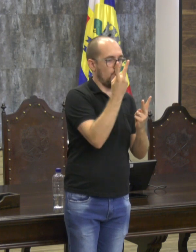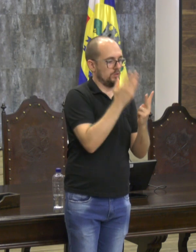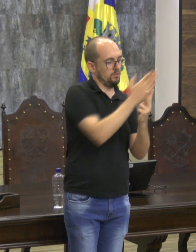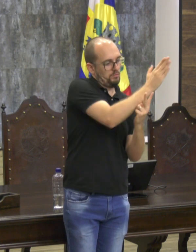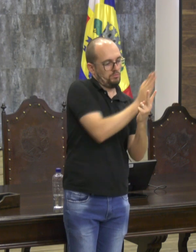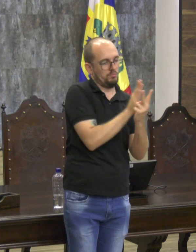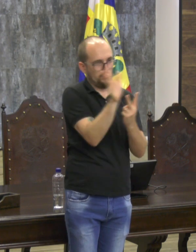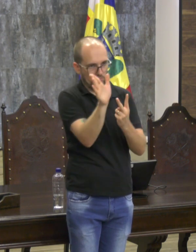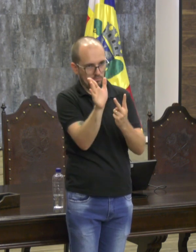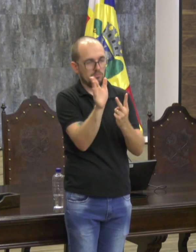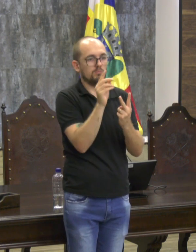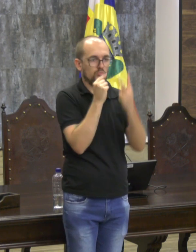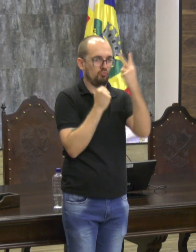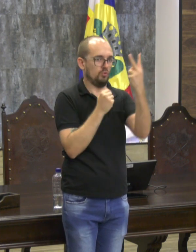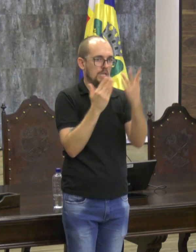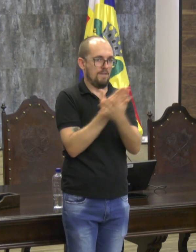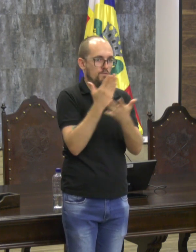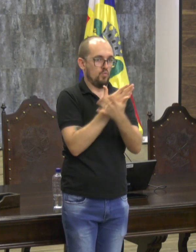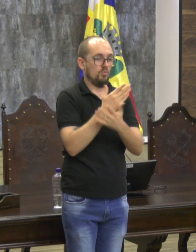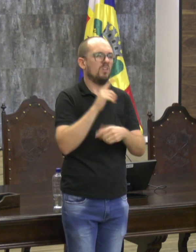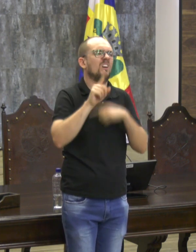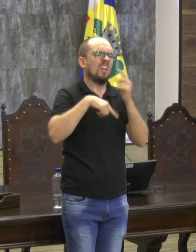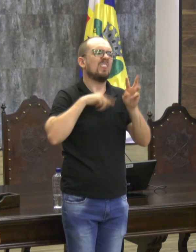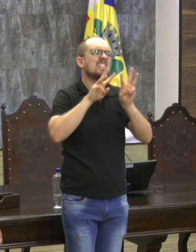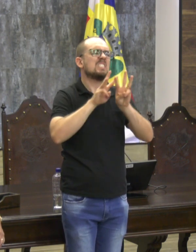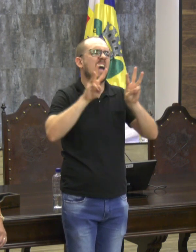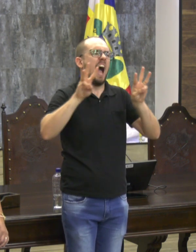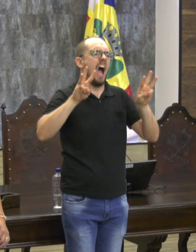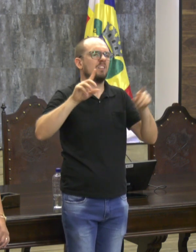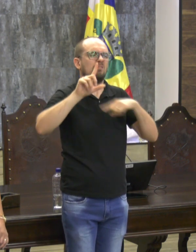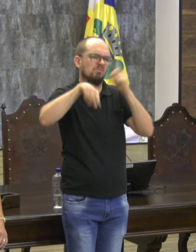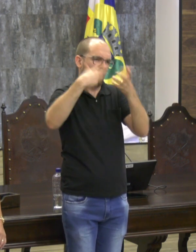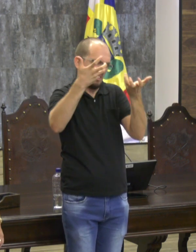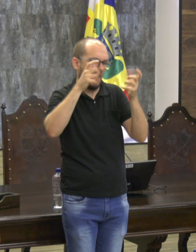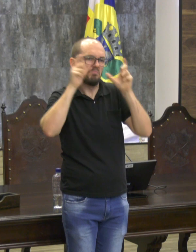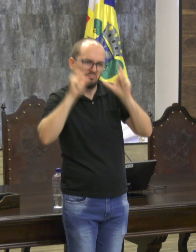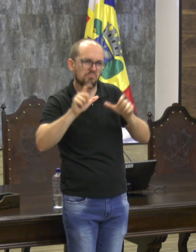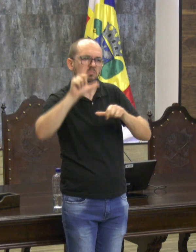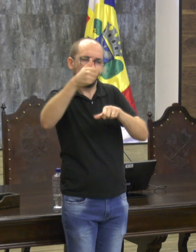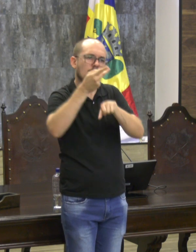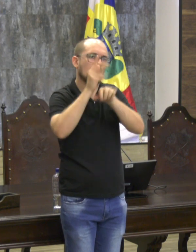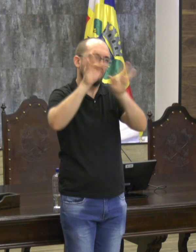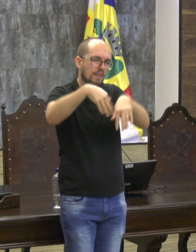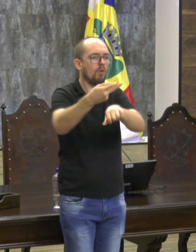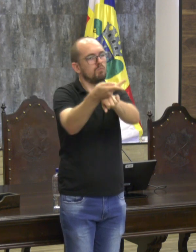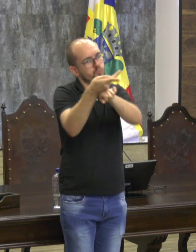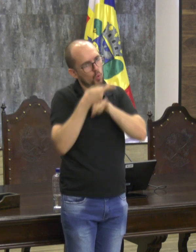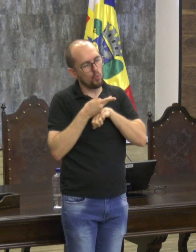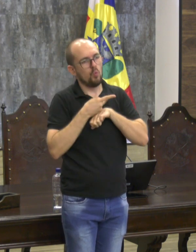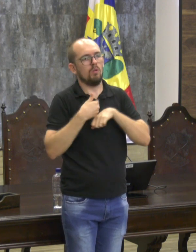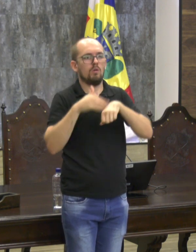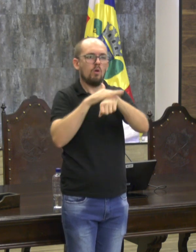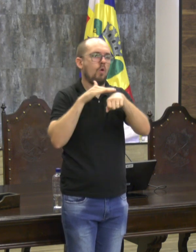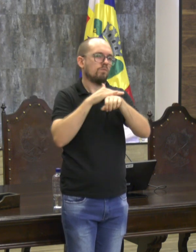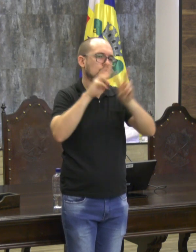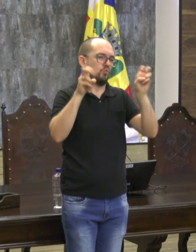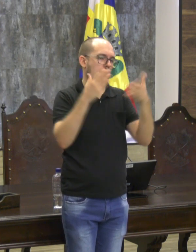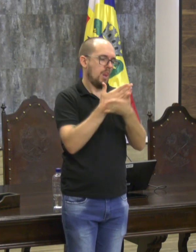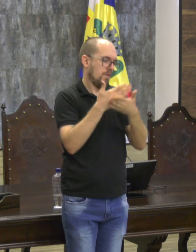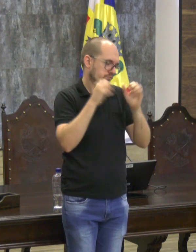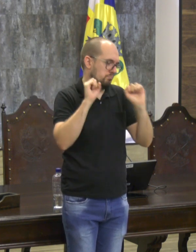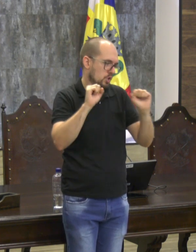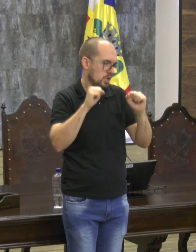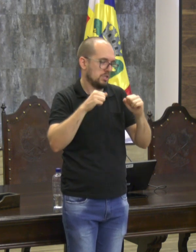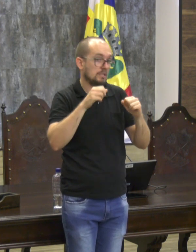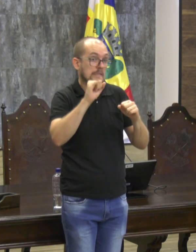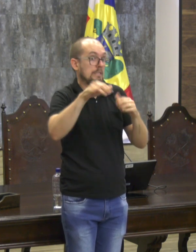site da editora, depois que alguém se interessar, pode me procurar no final, a gente conversa em relação ao livro, quem